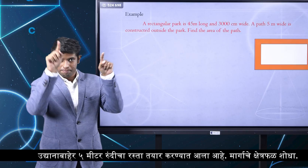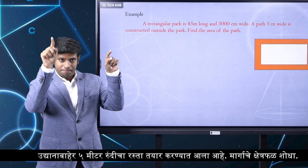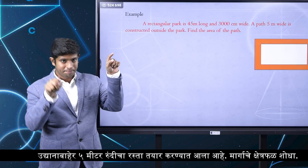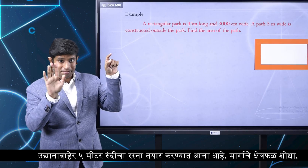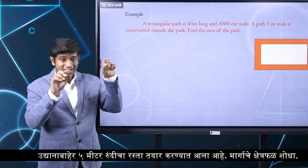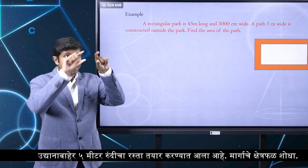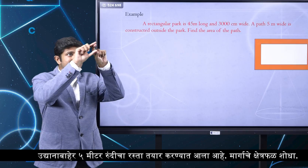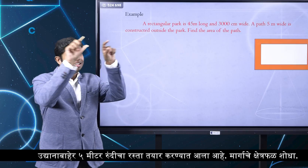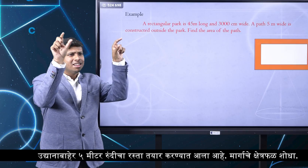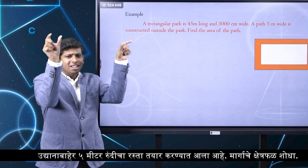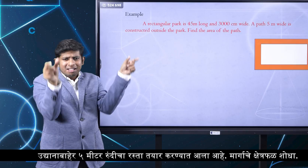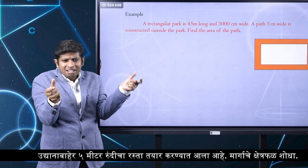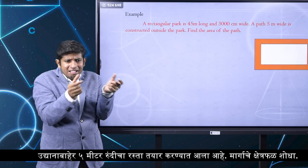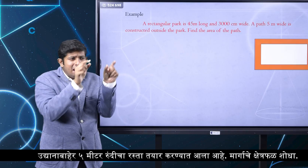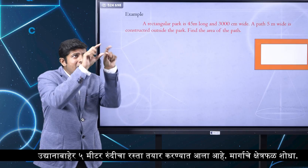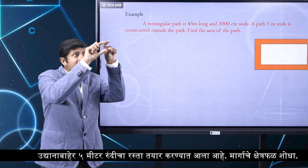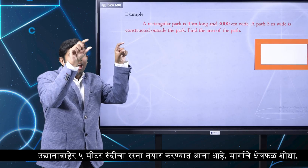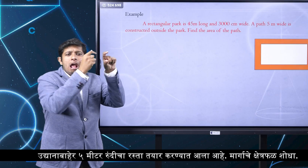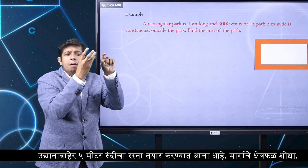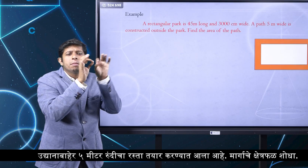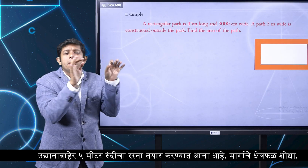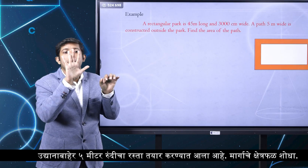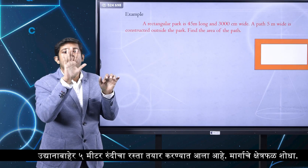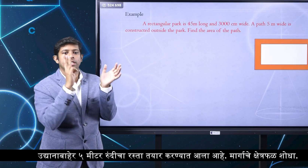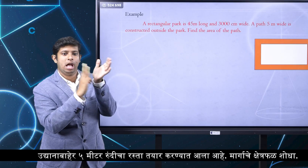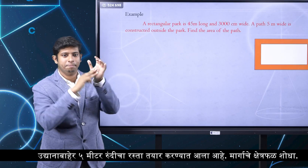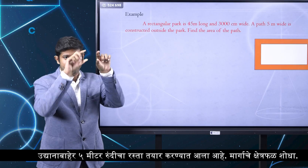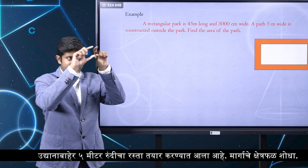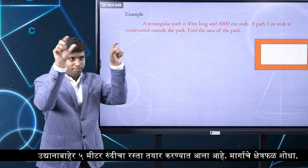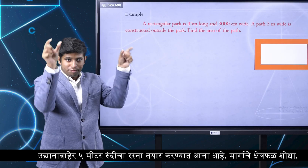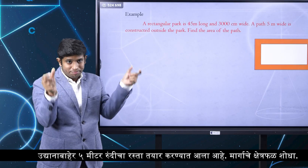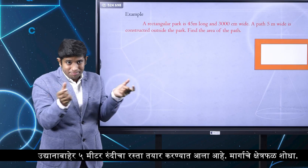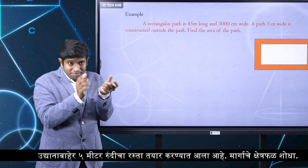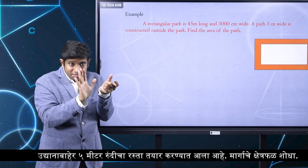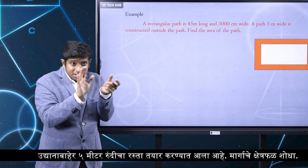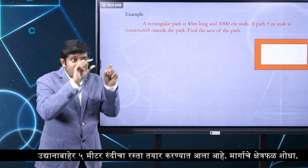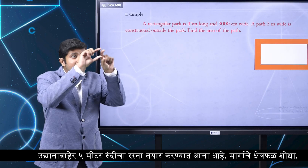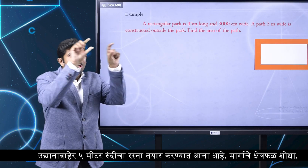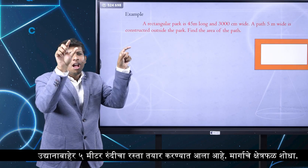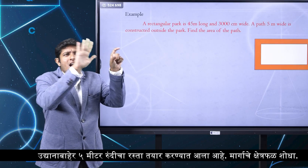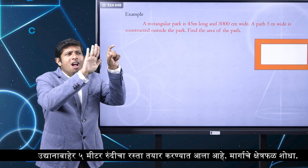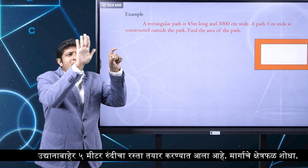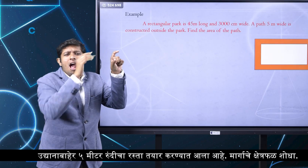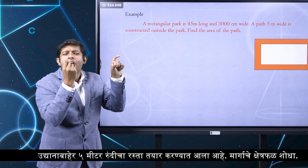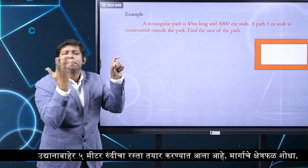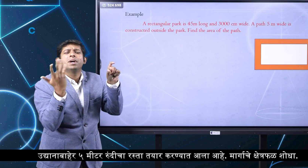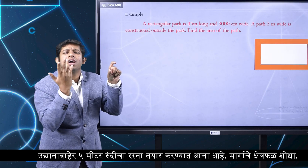उद्यानाबाहेर 5 मीटर रुंदीचा रस्ता तयार करण्यात आला आहे. मार्गाचे क्षेत्रफळ शोधा.